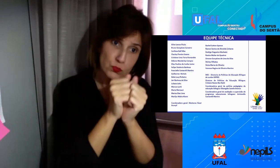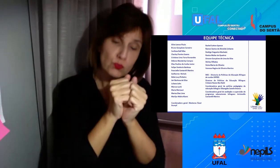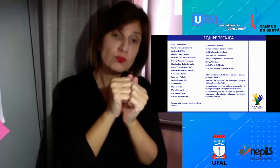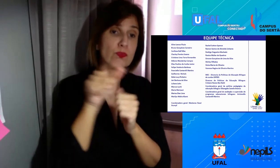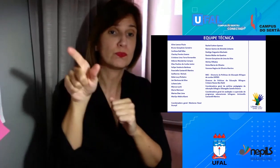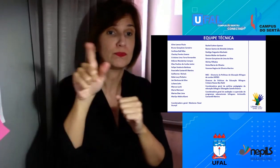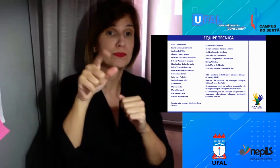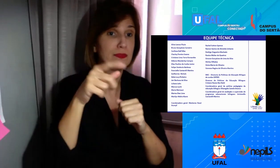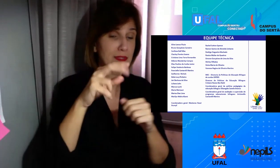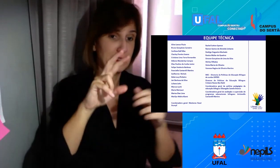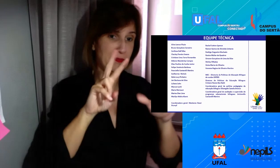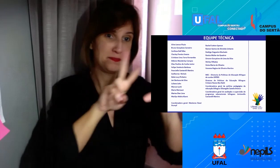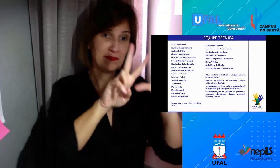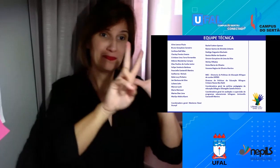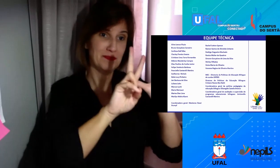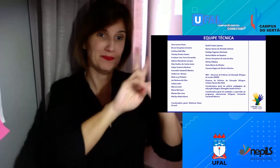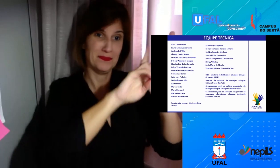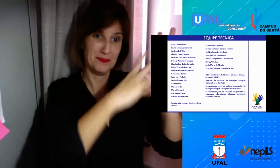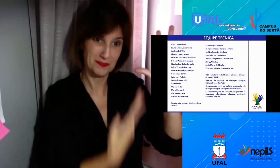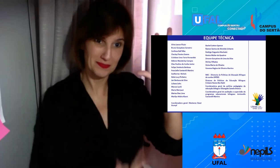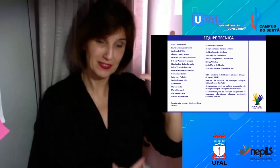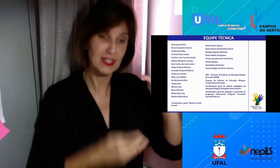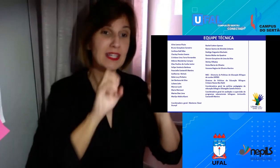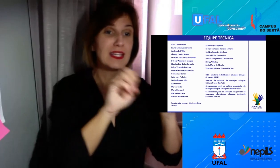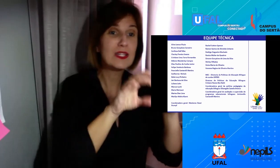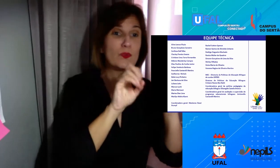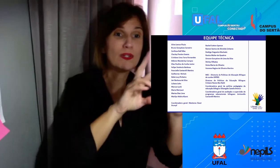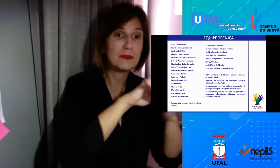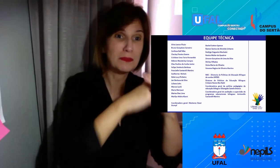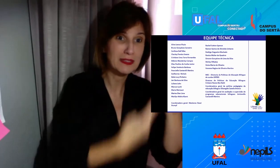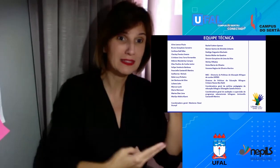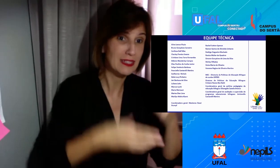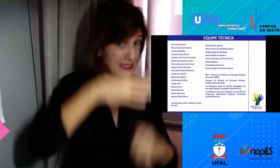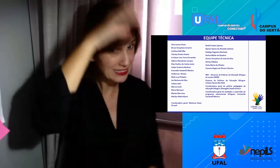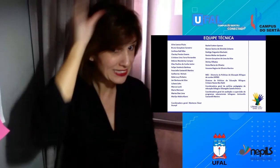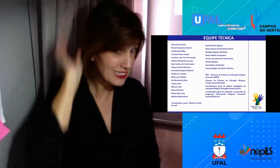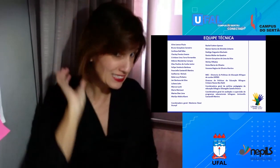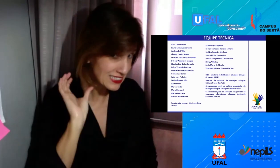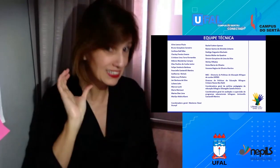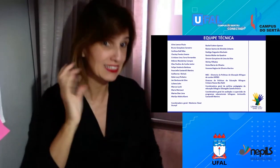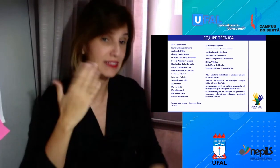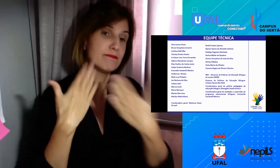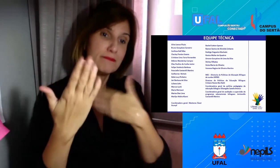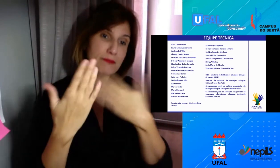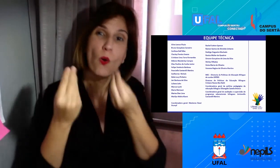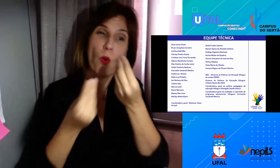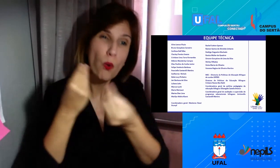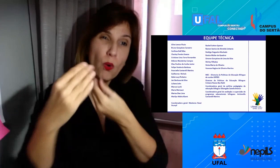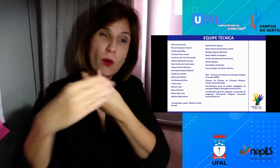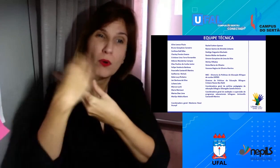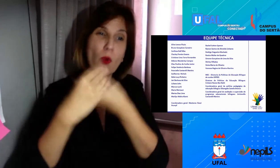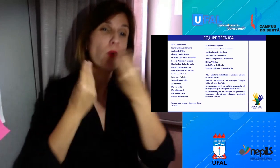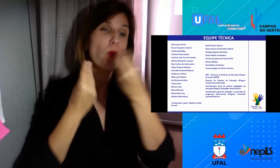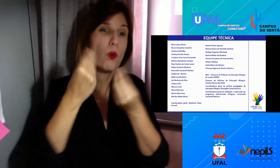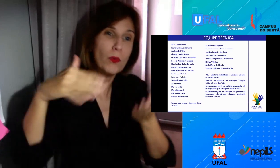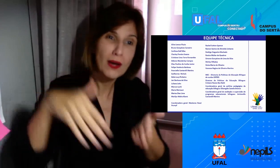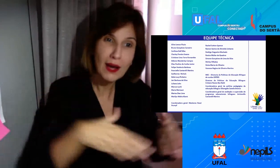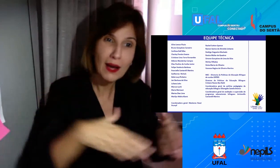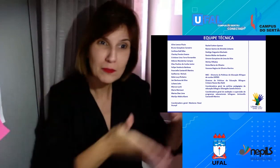e elaboramos a partir disso esse texto que dá origem a esse referencial, e